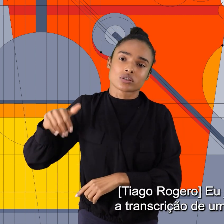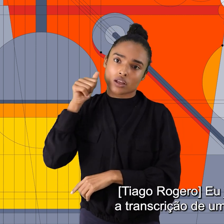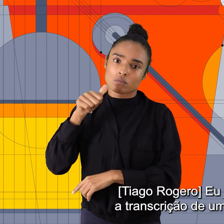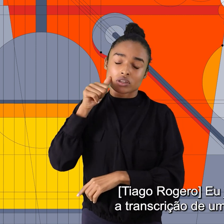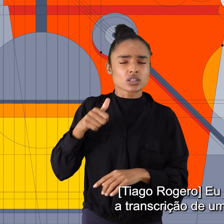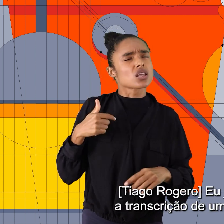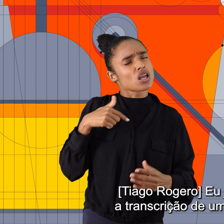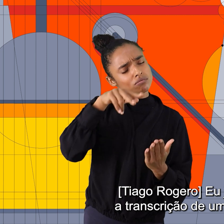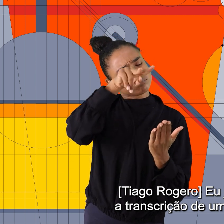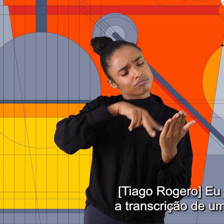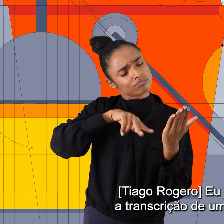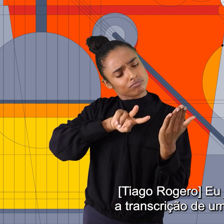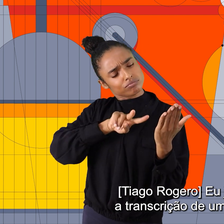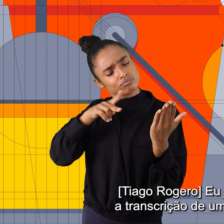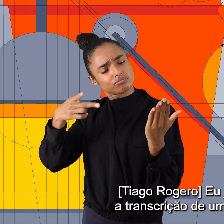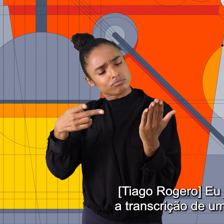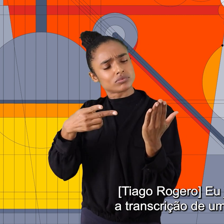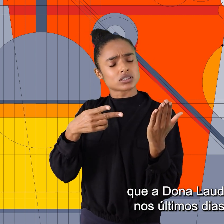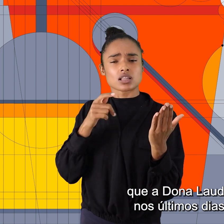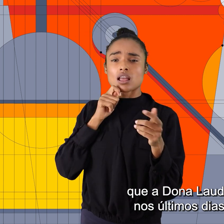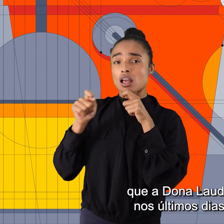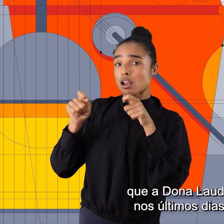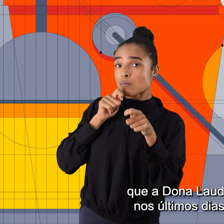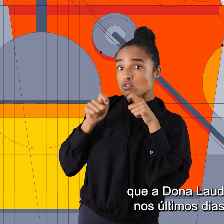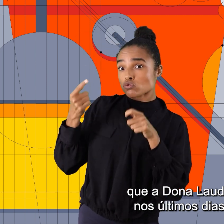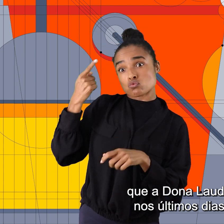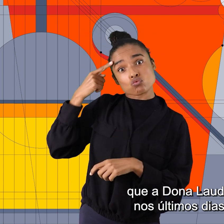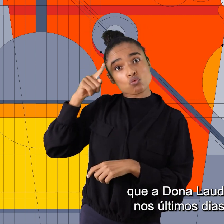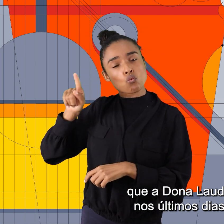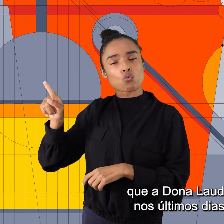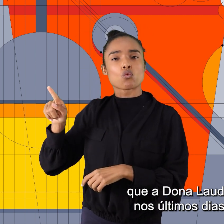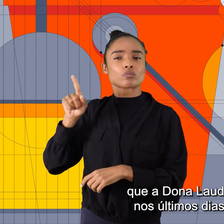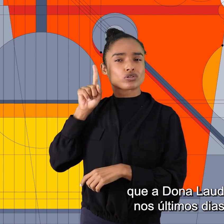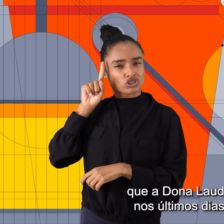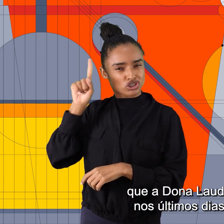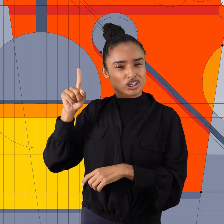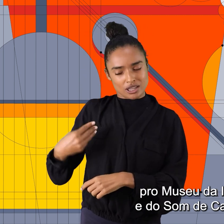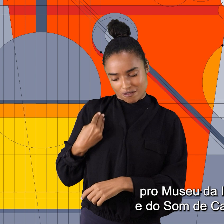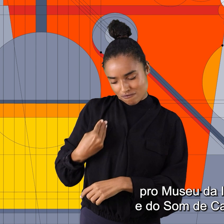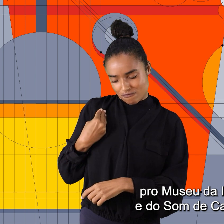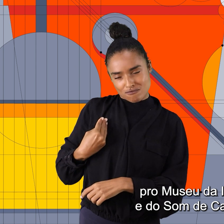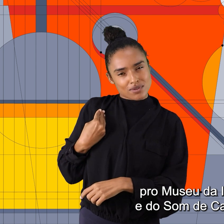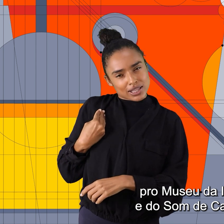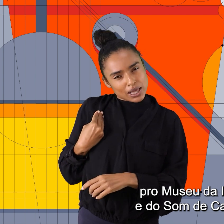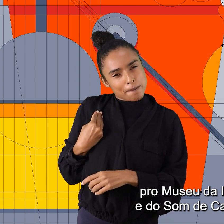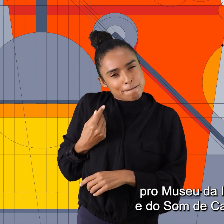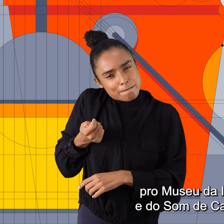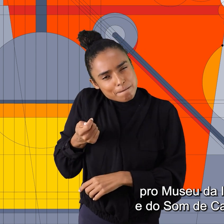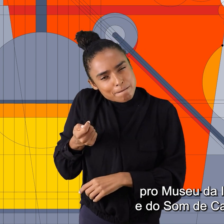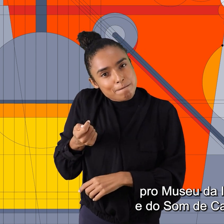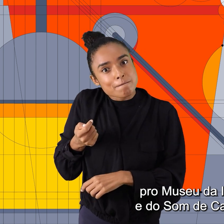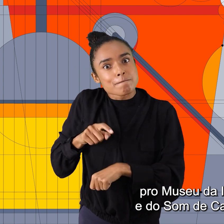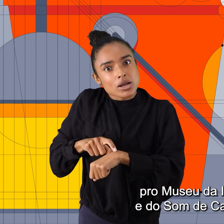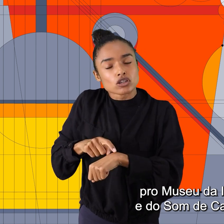Eu já tinha lido a transcrição de uma entrevista que a dona Laudelina deu nos últimos dias de vida para o Museu da Imagem e do Som